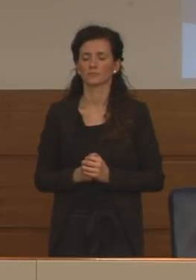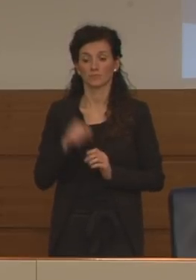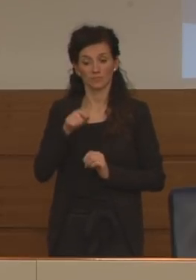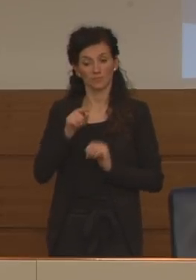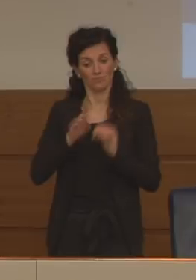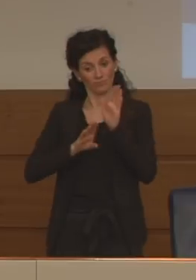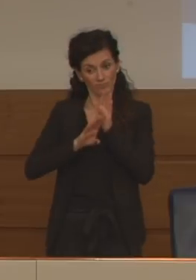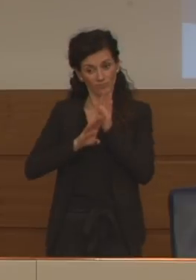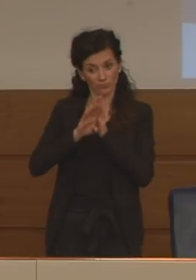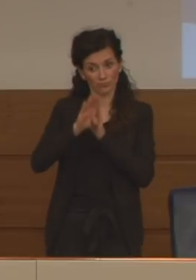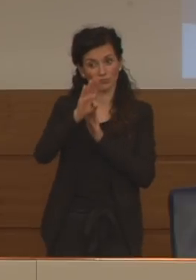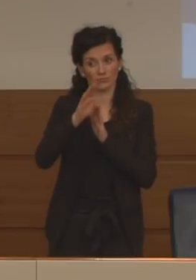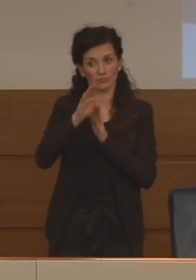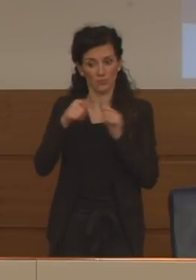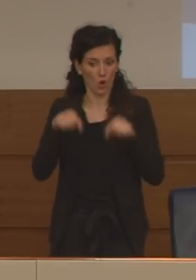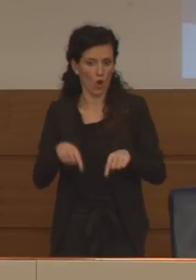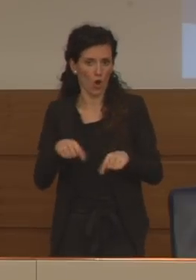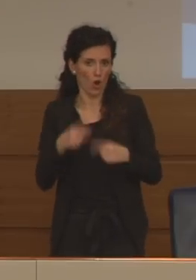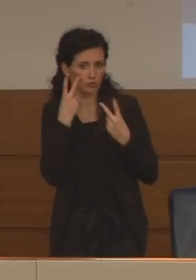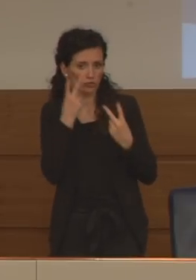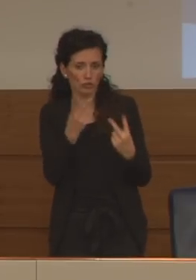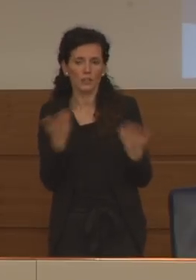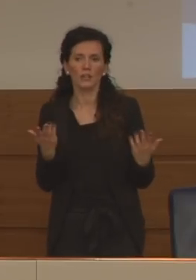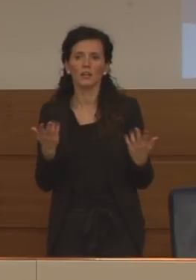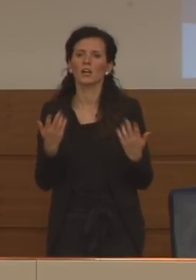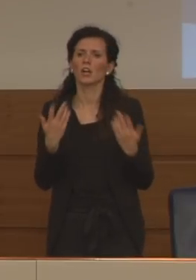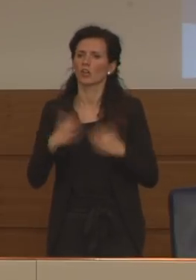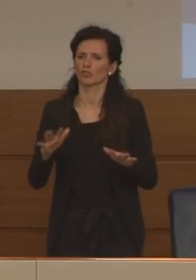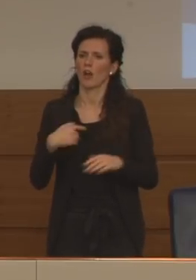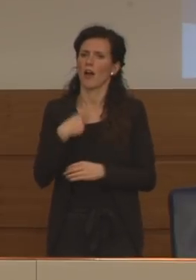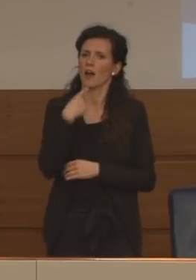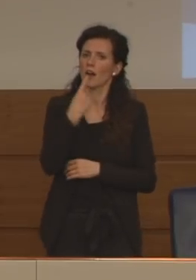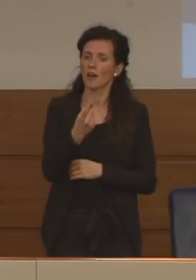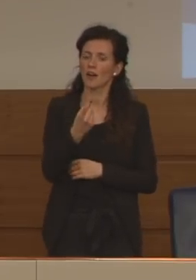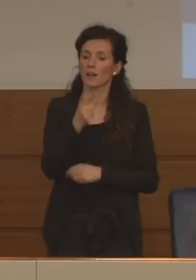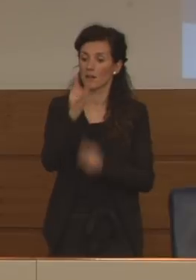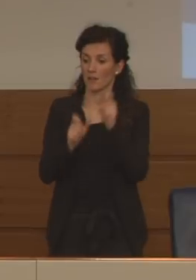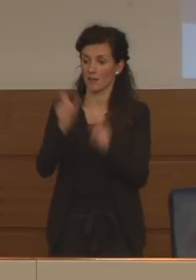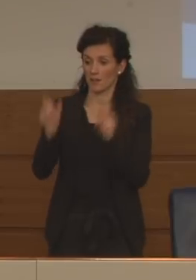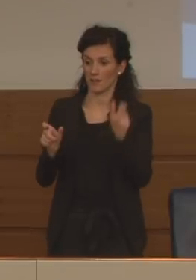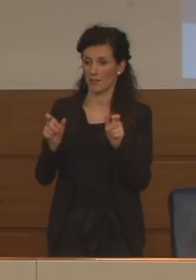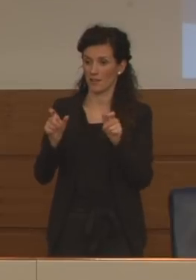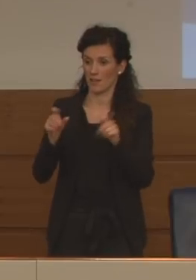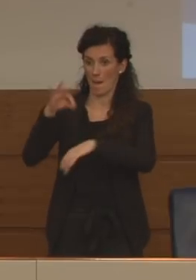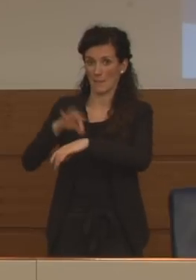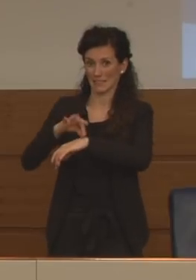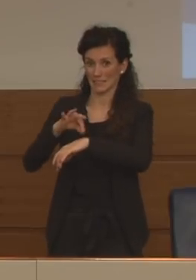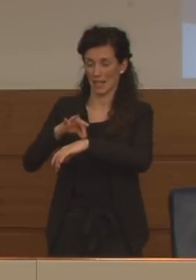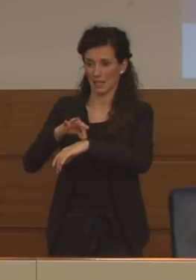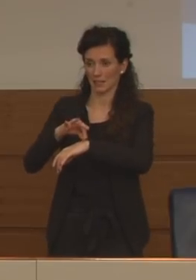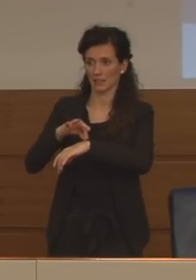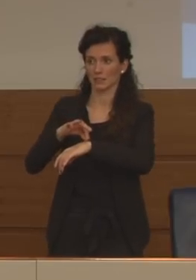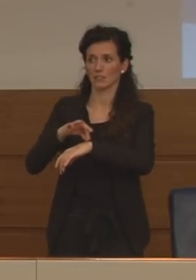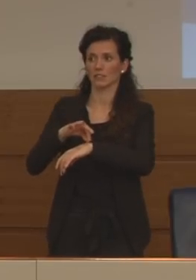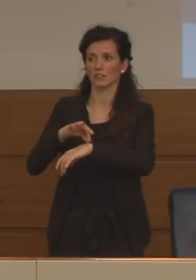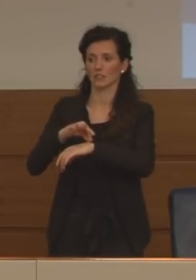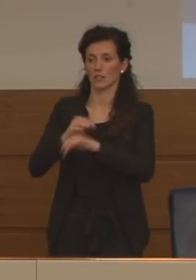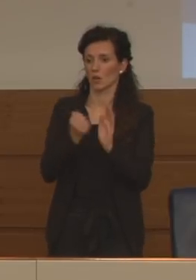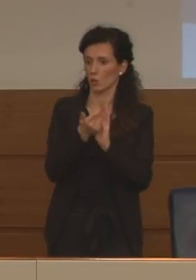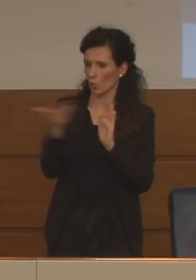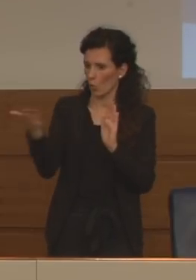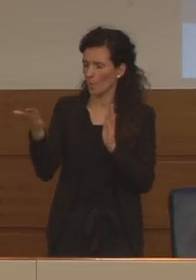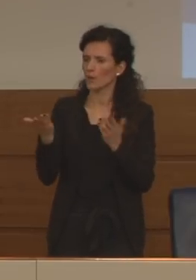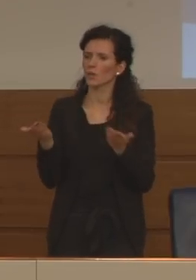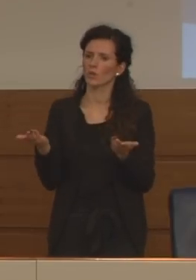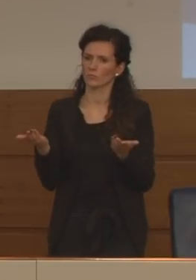ci siamo detti che il numero di casi che ci portiamo è un numero di casi che ha una sua